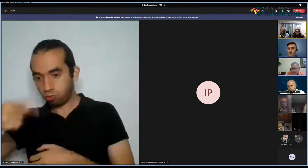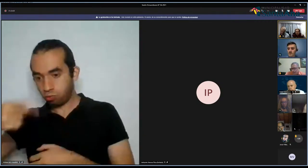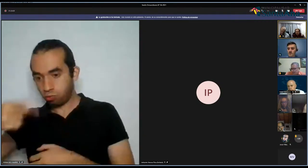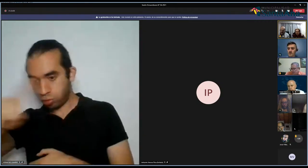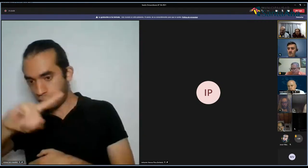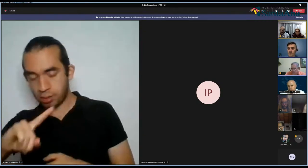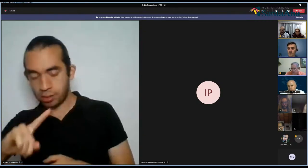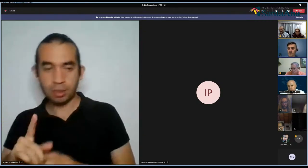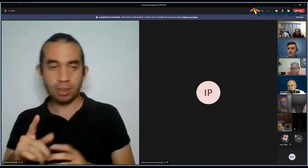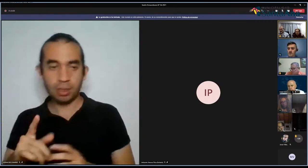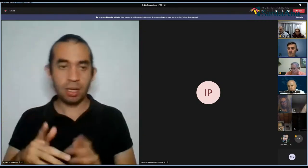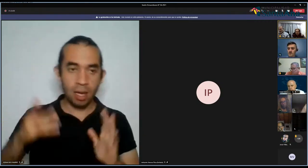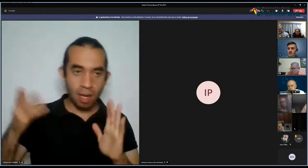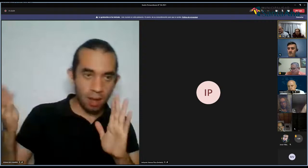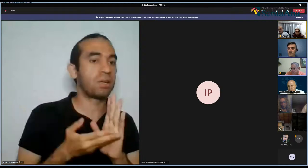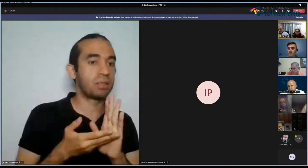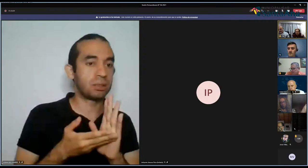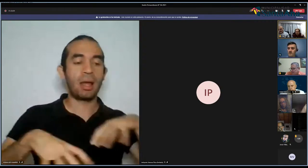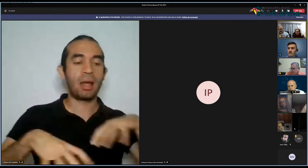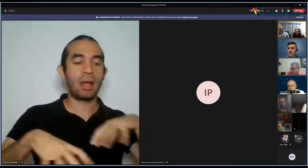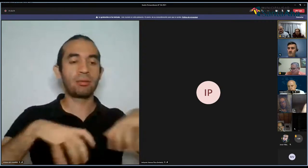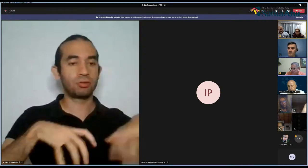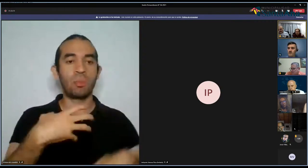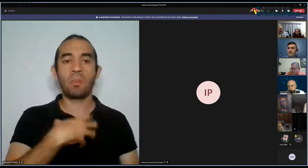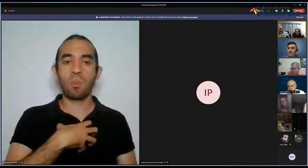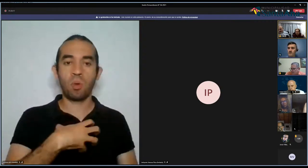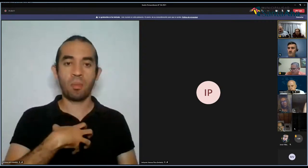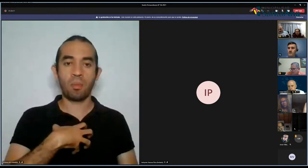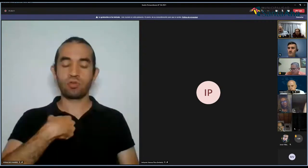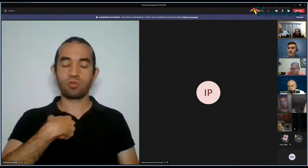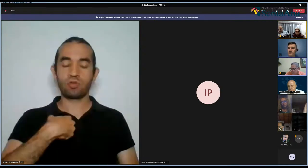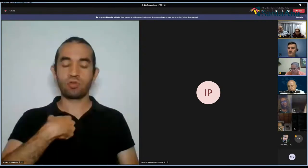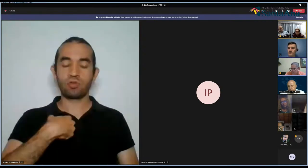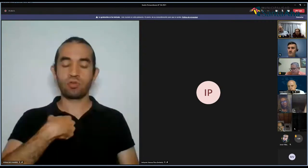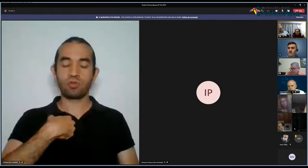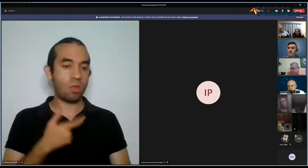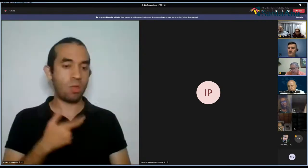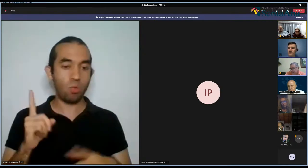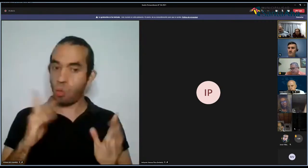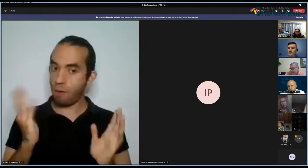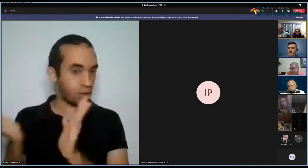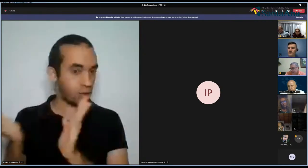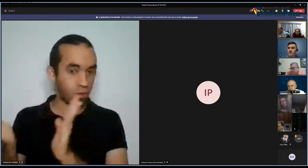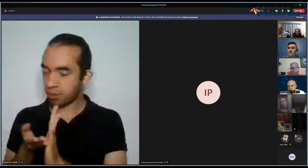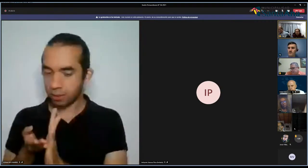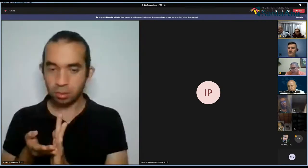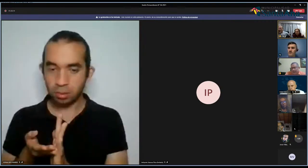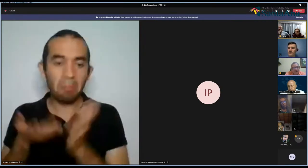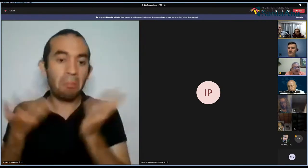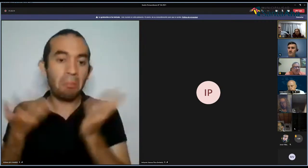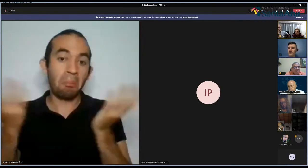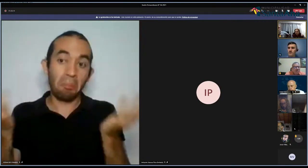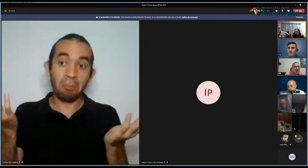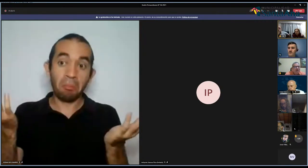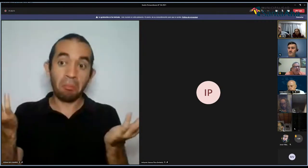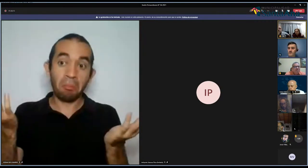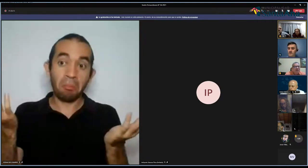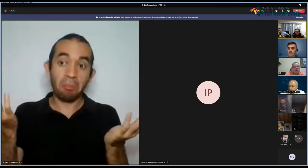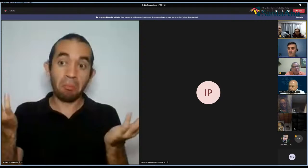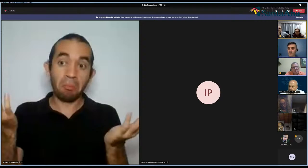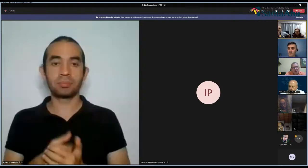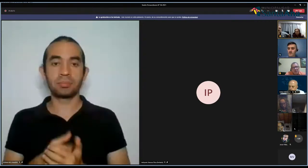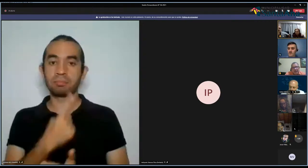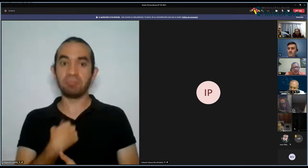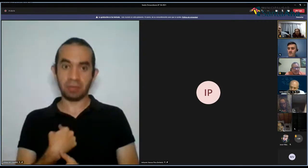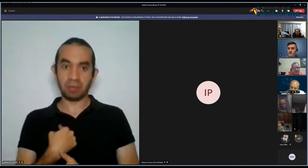la ni en la ejecución propia que tendría que hacer yo como alcalde ya que está bien o sea que no lo diga pero